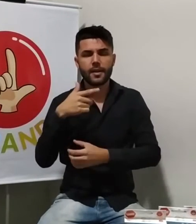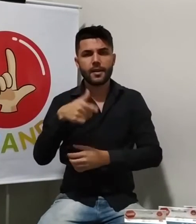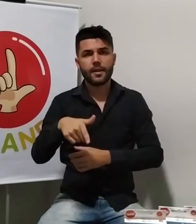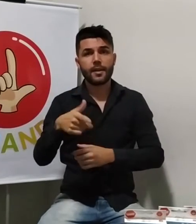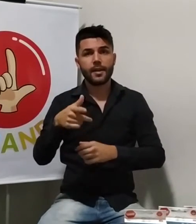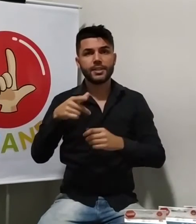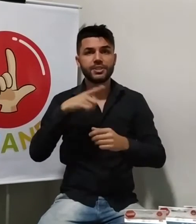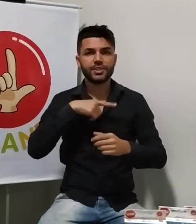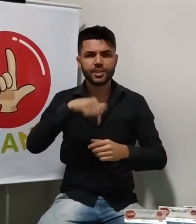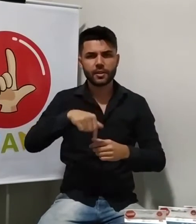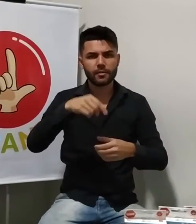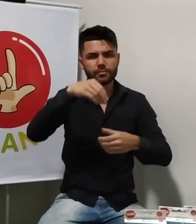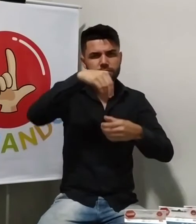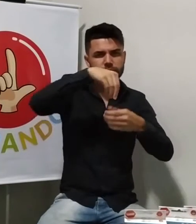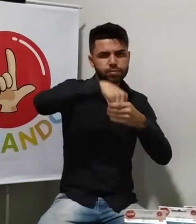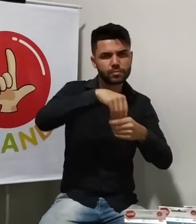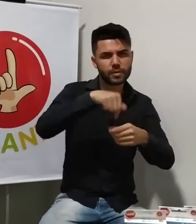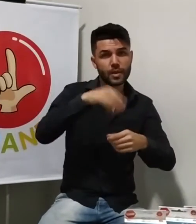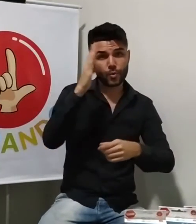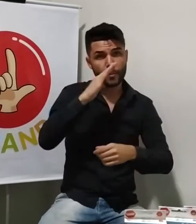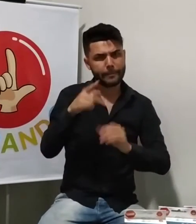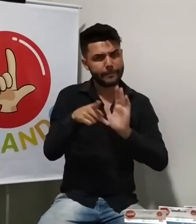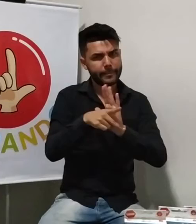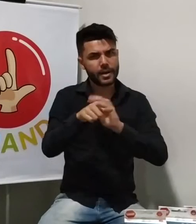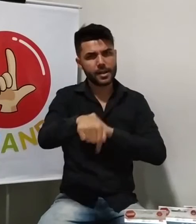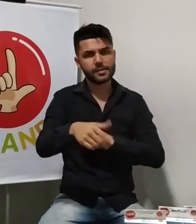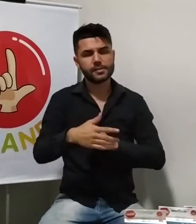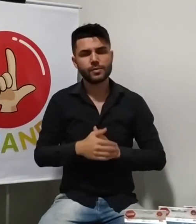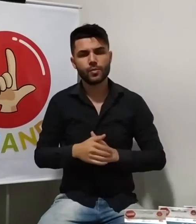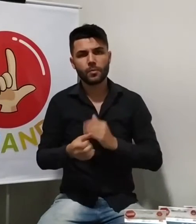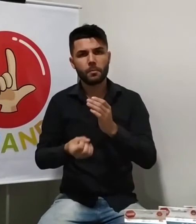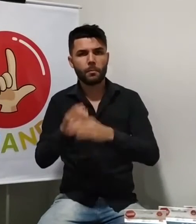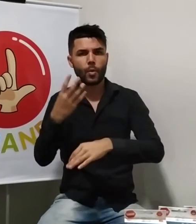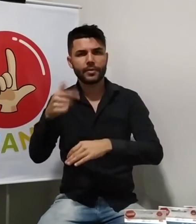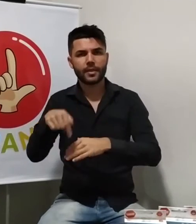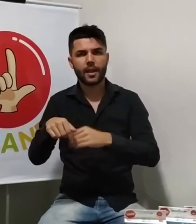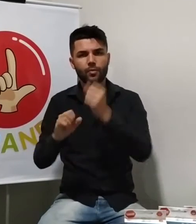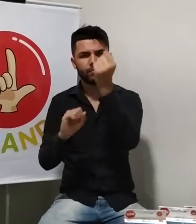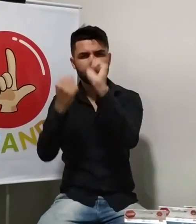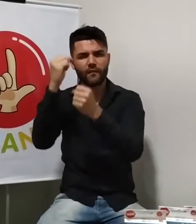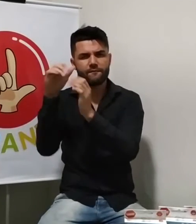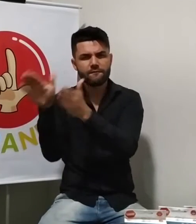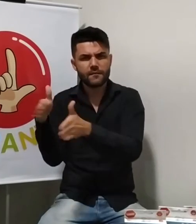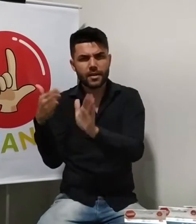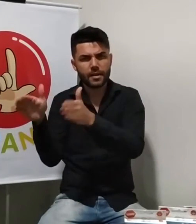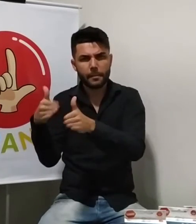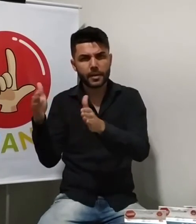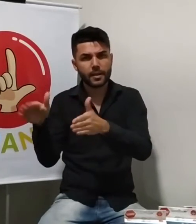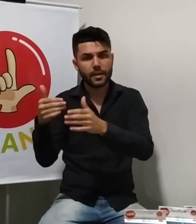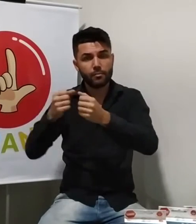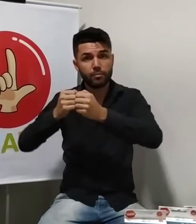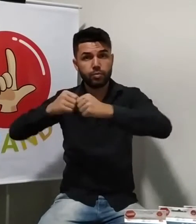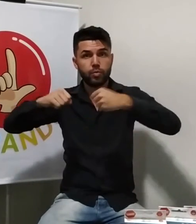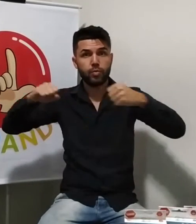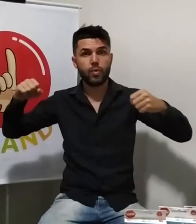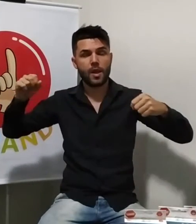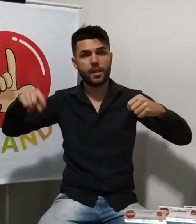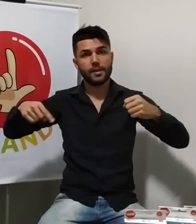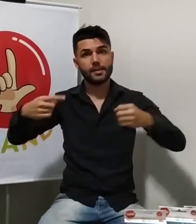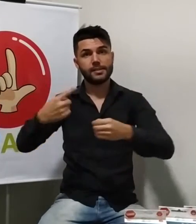não se atentou naquilo, né, achou que isso nunca ia, né, impactar o negócio deles. E era o isopor chegando, e o isopor destruiu o negócio do meu avô. E